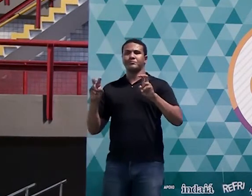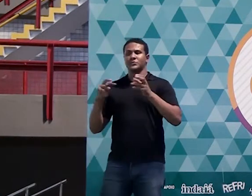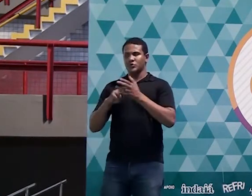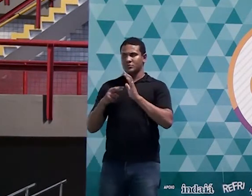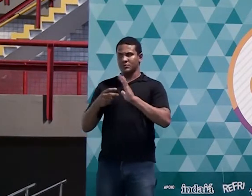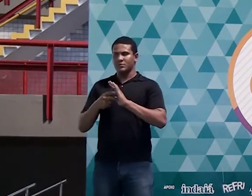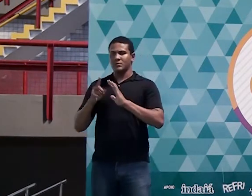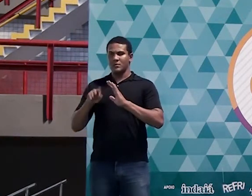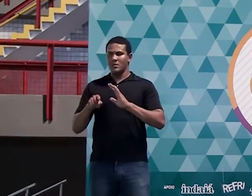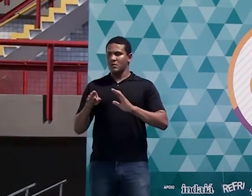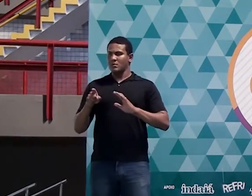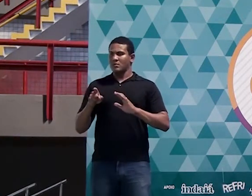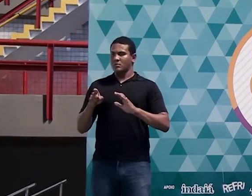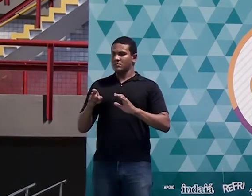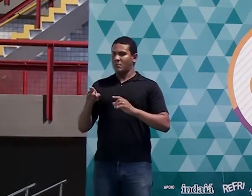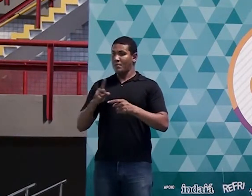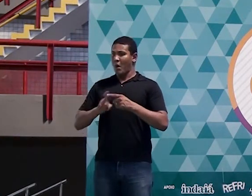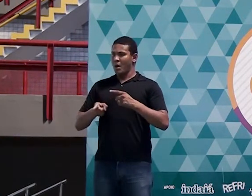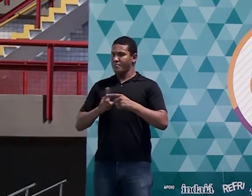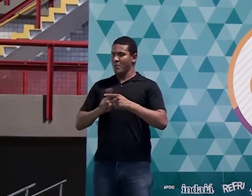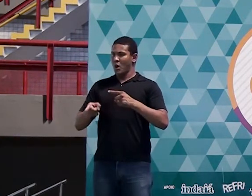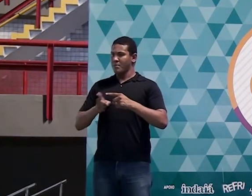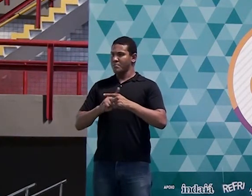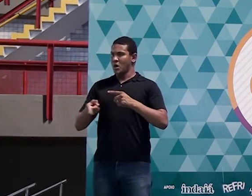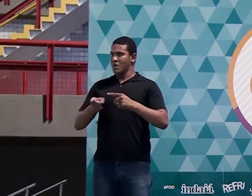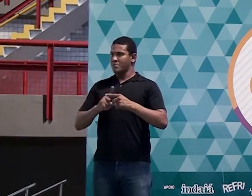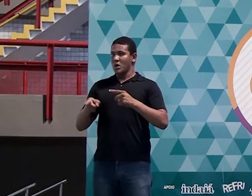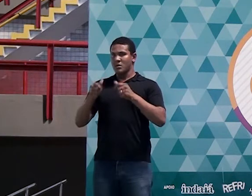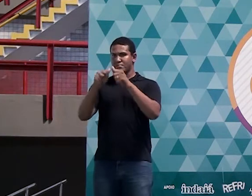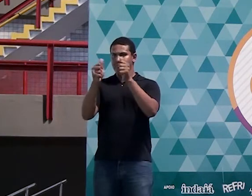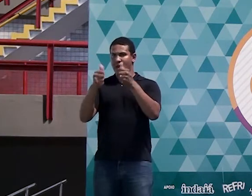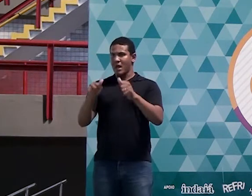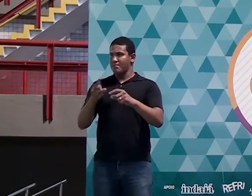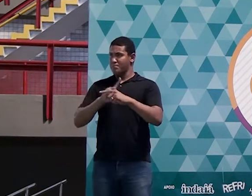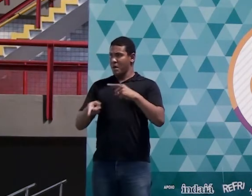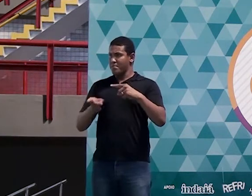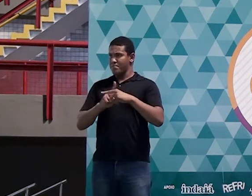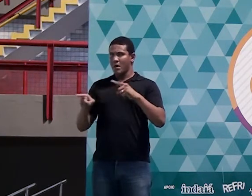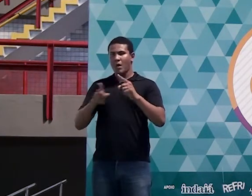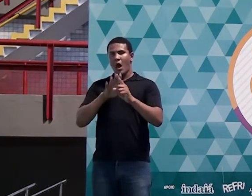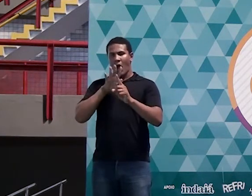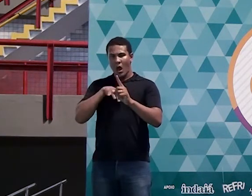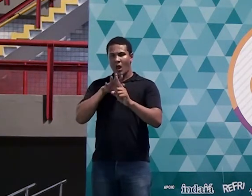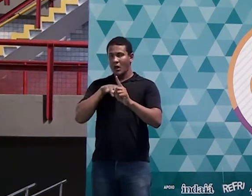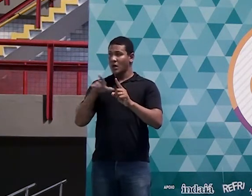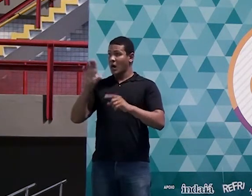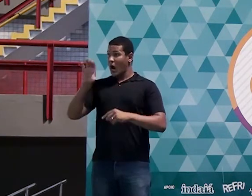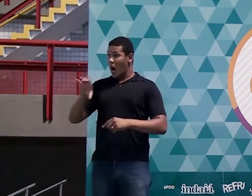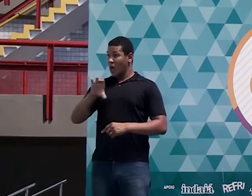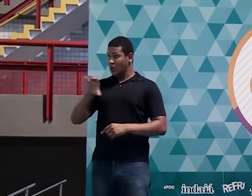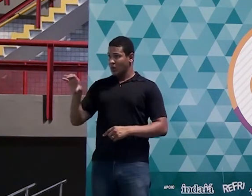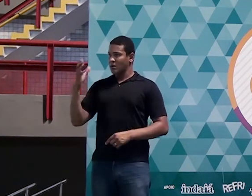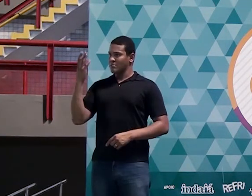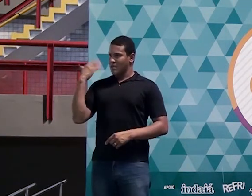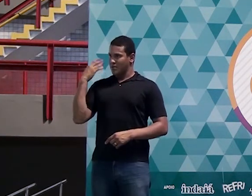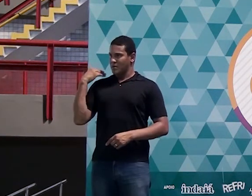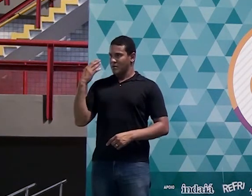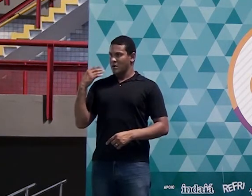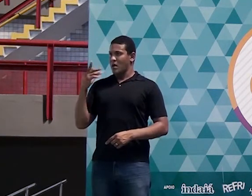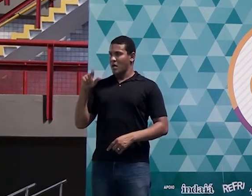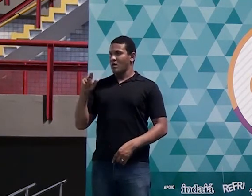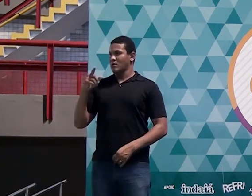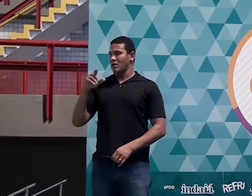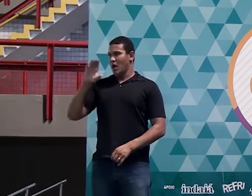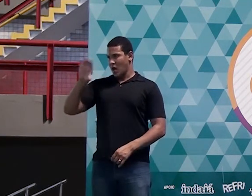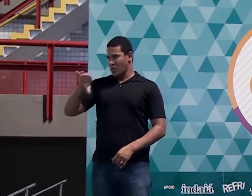tá, proibia o uso e adoração de imagens. A igreja católica, a apostólica